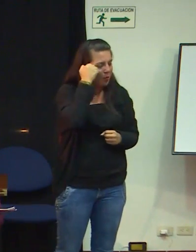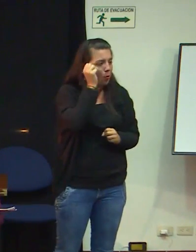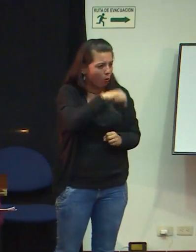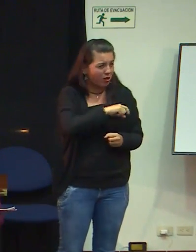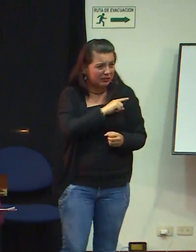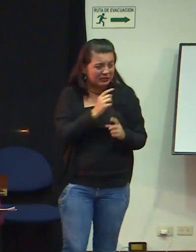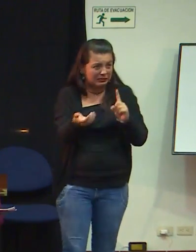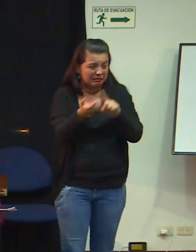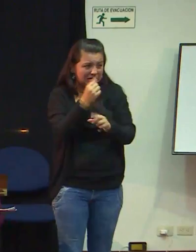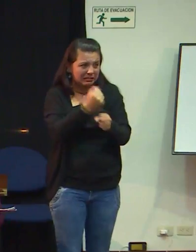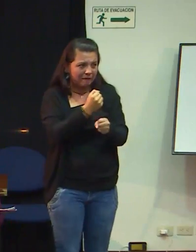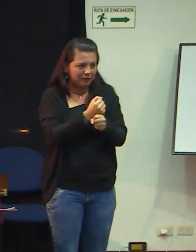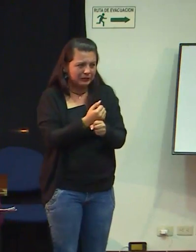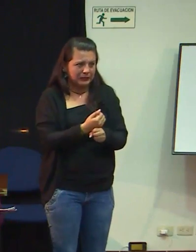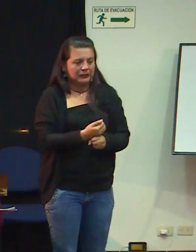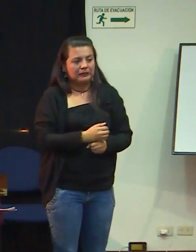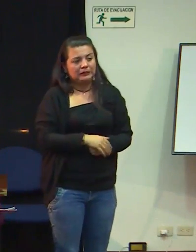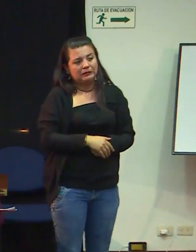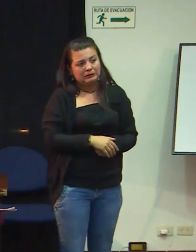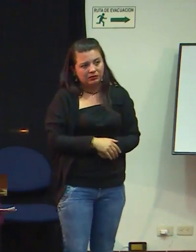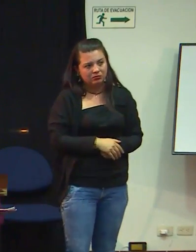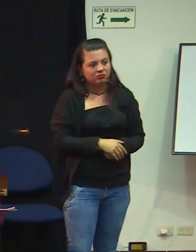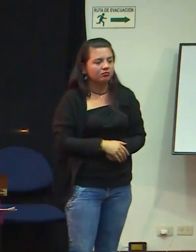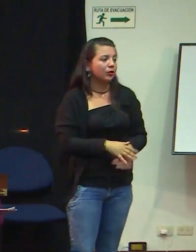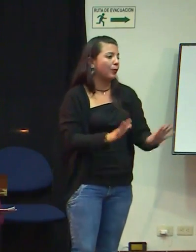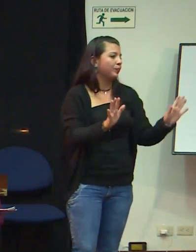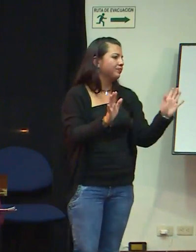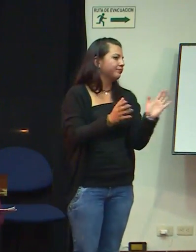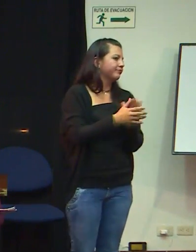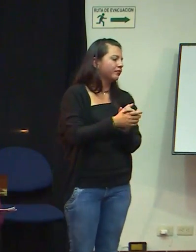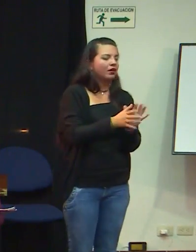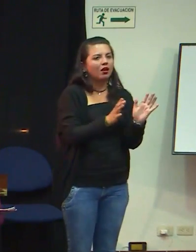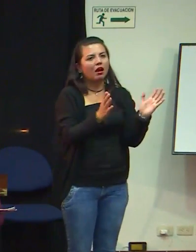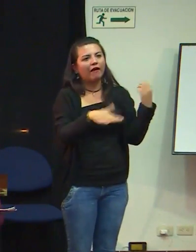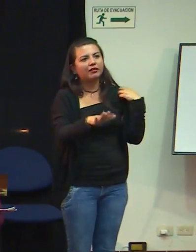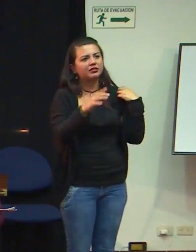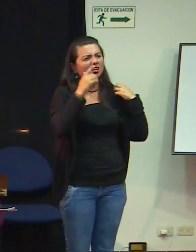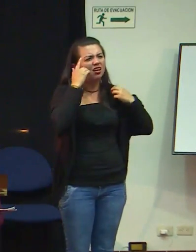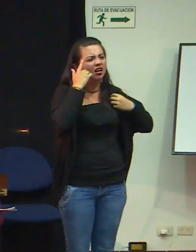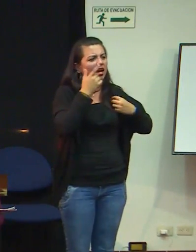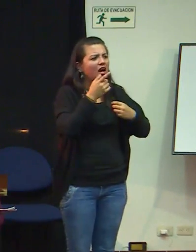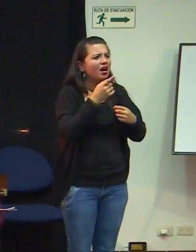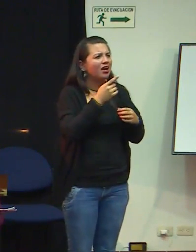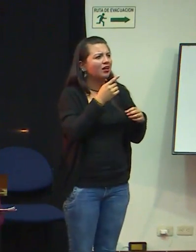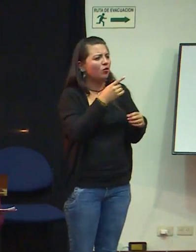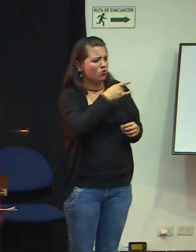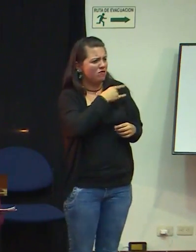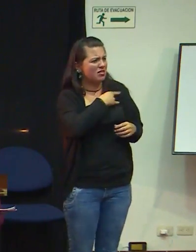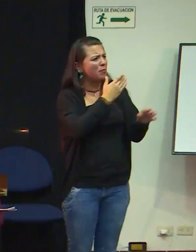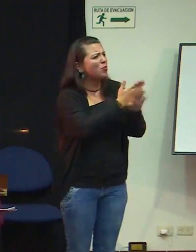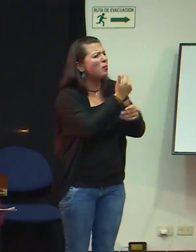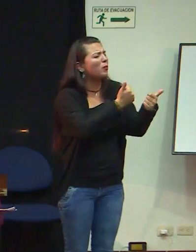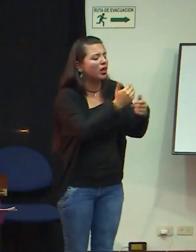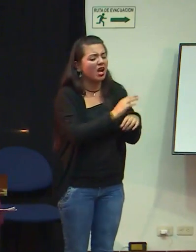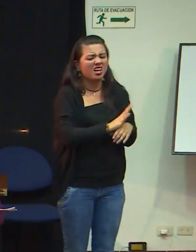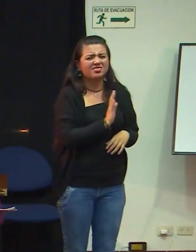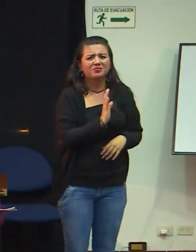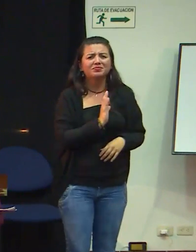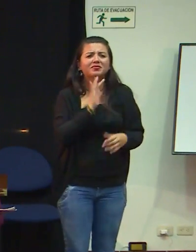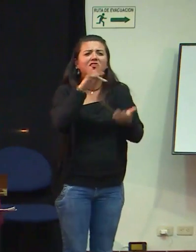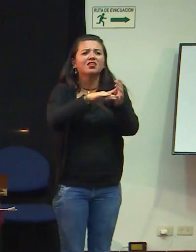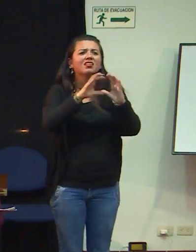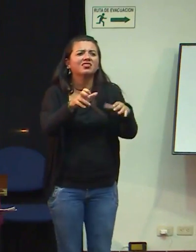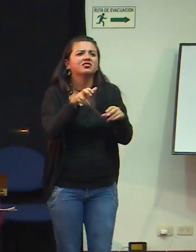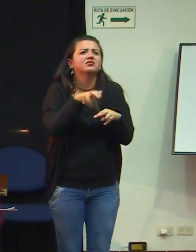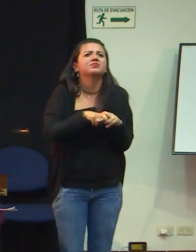empleo, ¿sí? Pero no, a veces nosotros creemos que el problema de la universidad es pasar por un salón de clase, ver